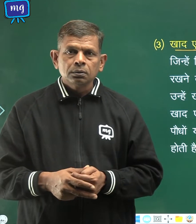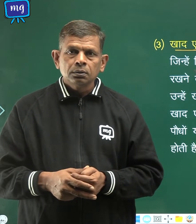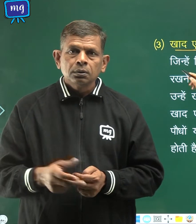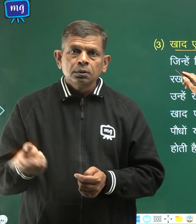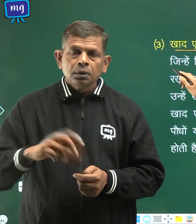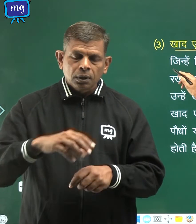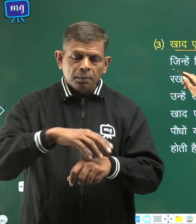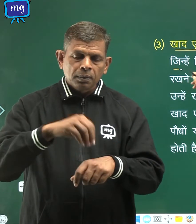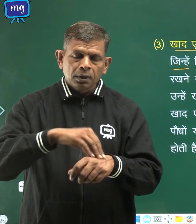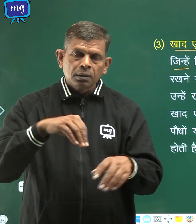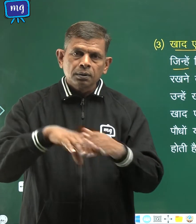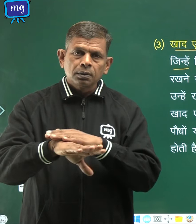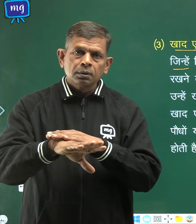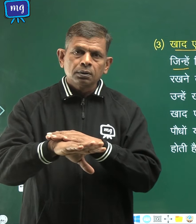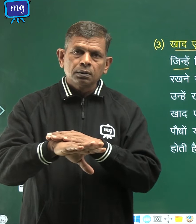जिन्हें मिट्टी में